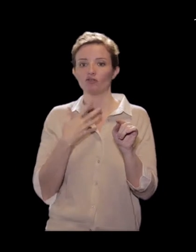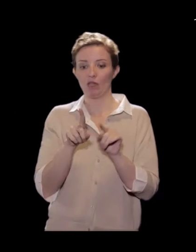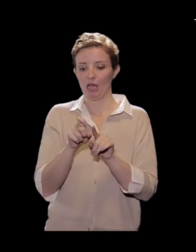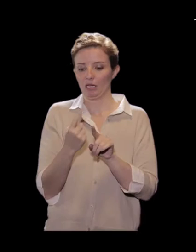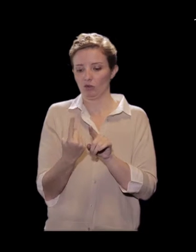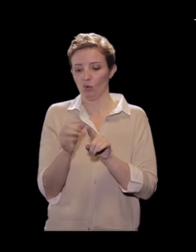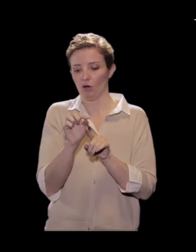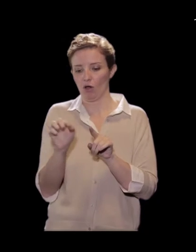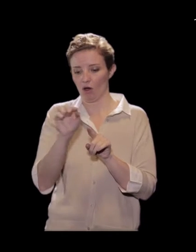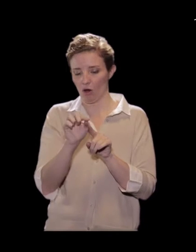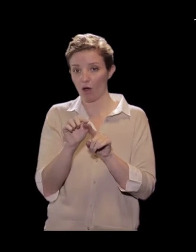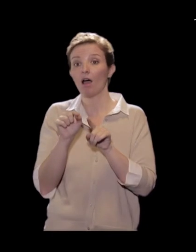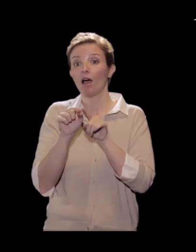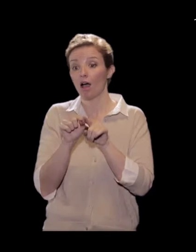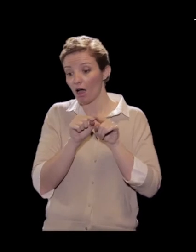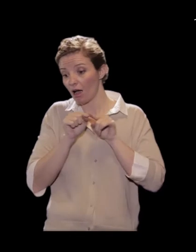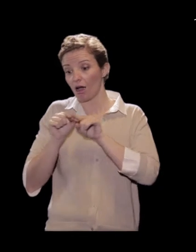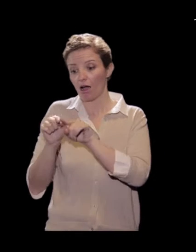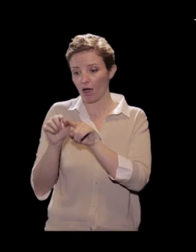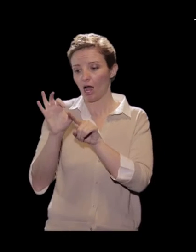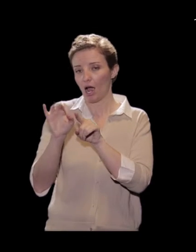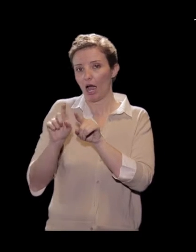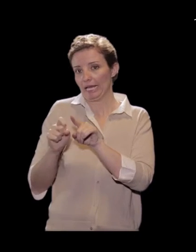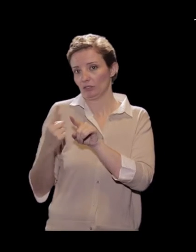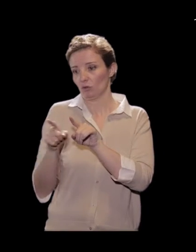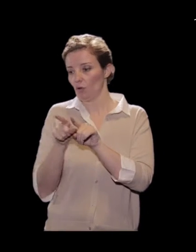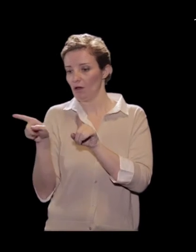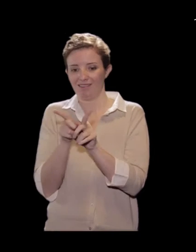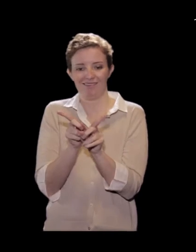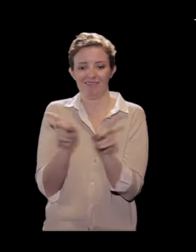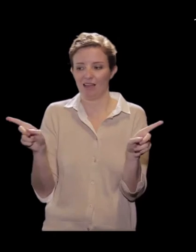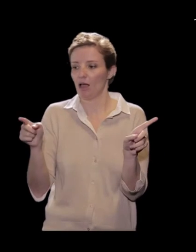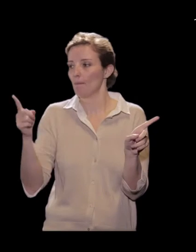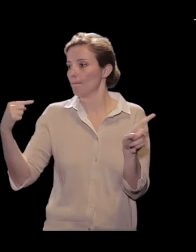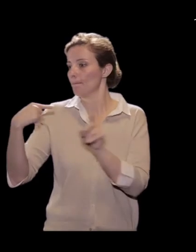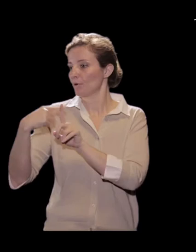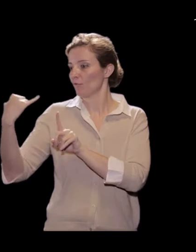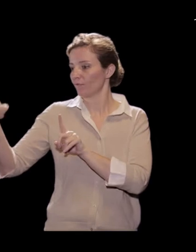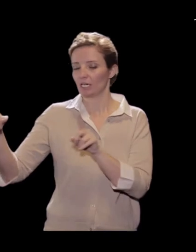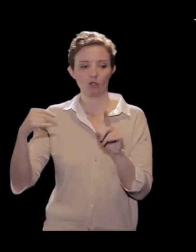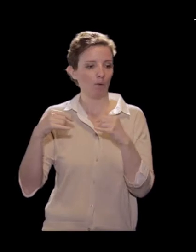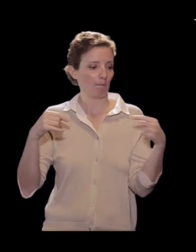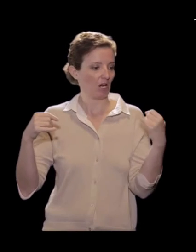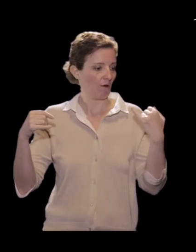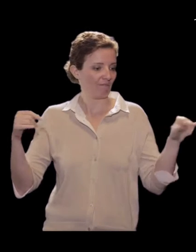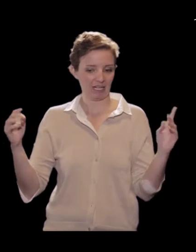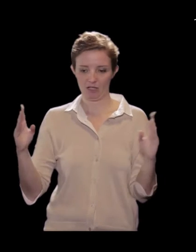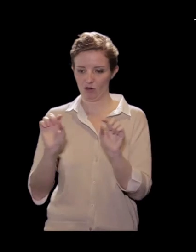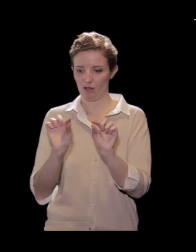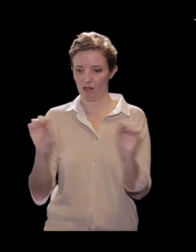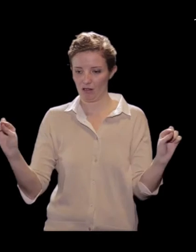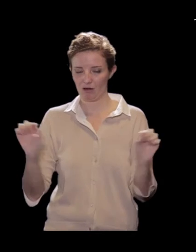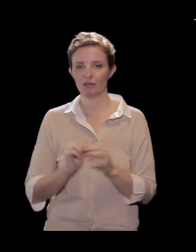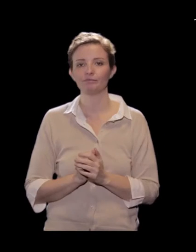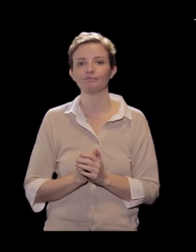Ripartiamo con X2 e arriviamo ovviamente di qua a più infinito e prima a meno infinito Per quanto riguarda